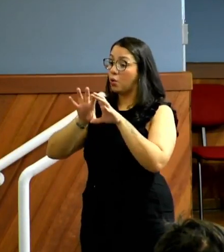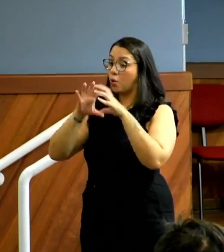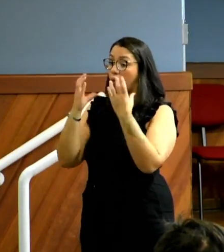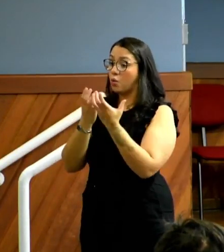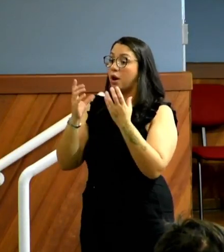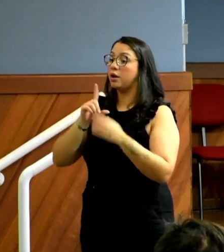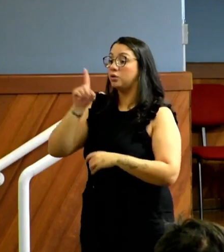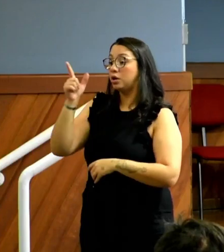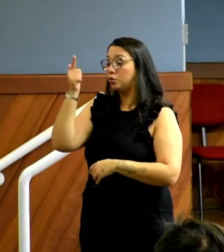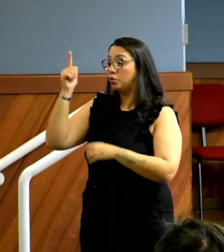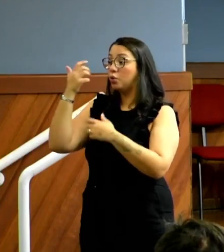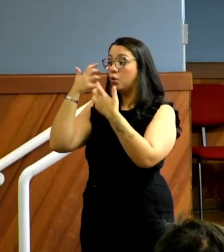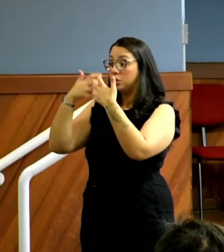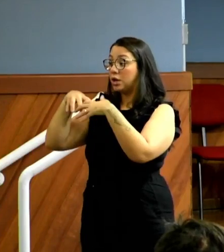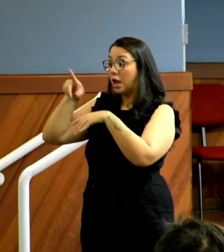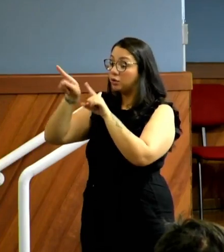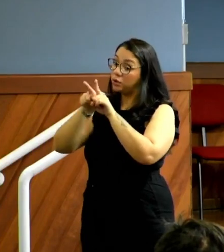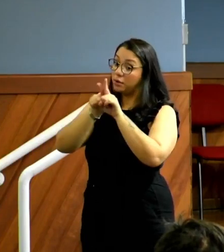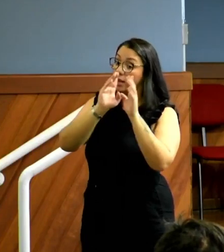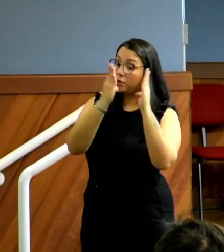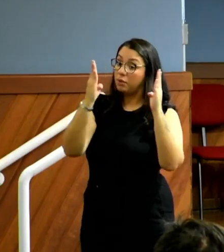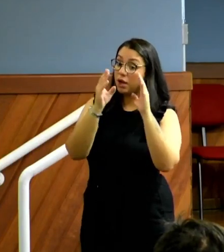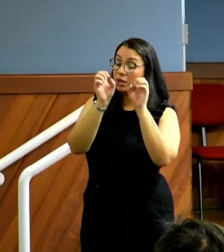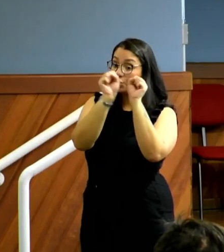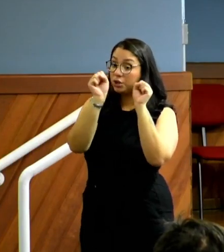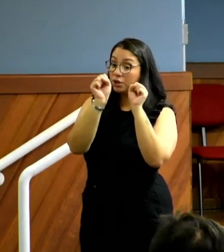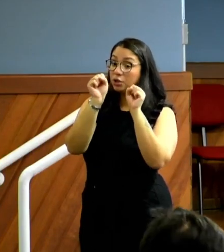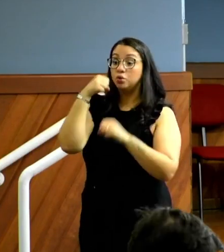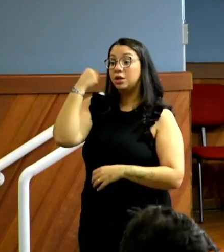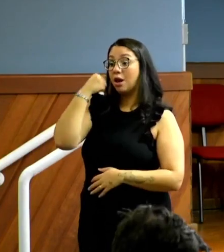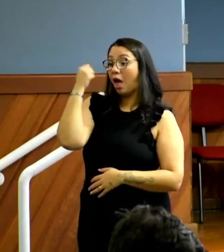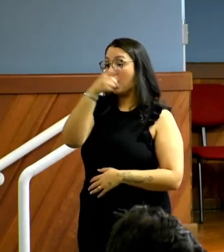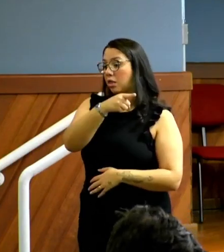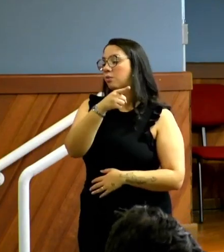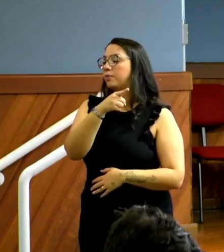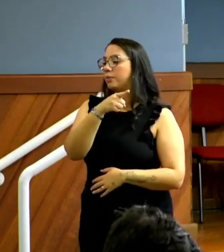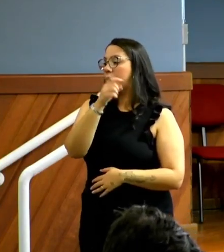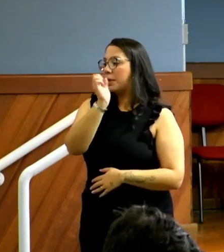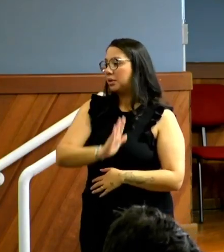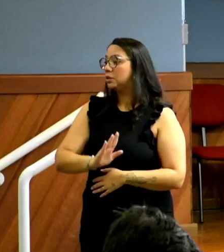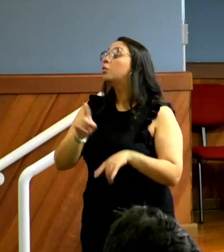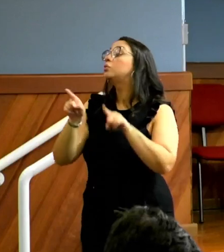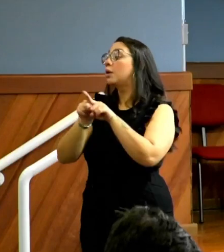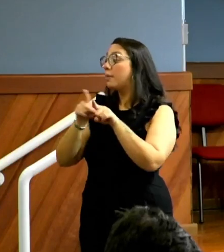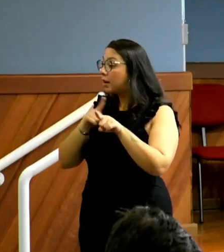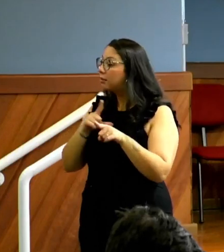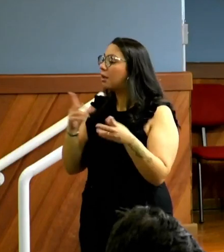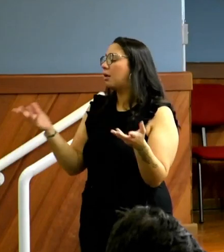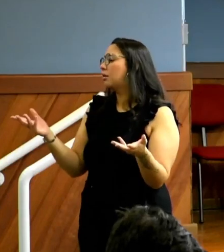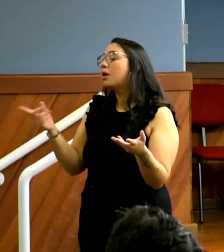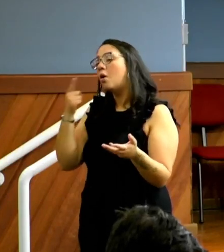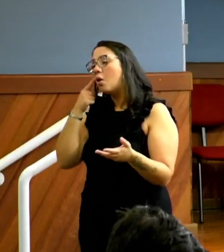deles digitalizados no Senado também, na Biblioteca do Senado brasileiro. Então, nós também não vamos perder tempo. Então, olhem quantas questões a gente